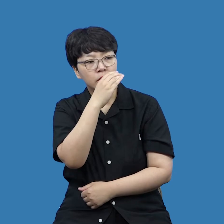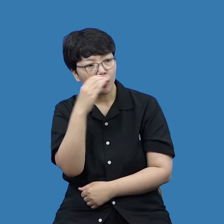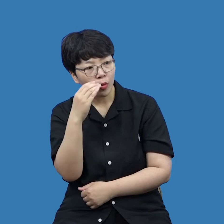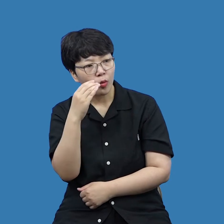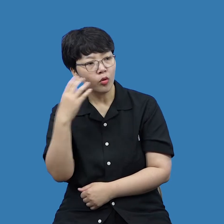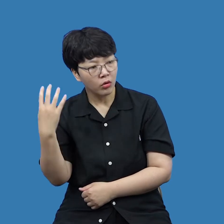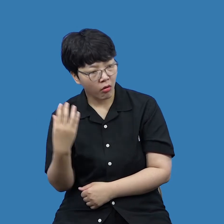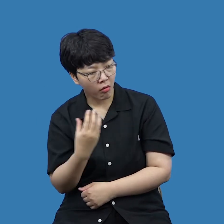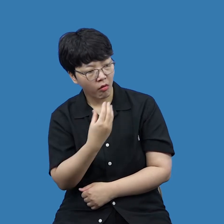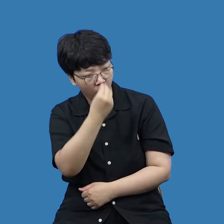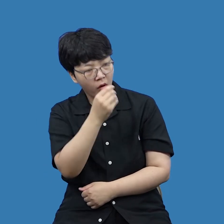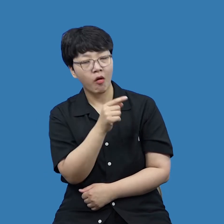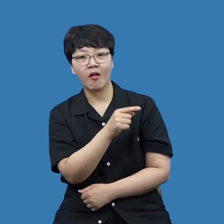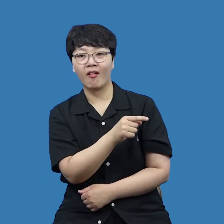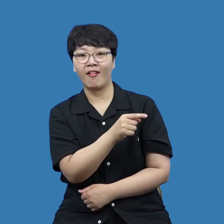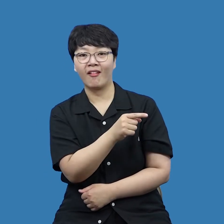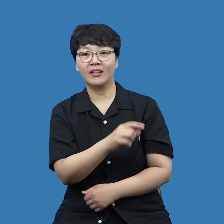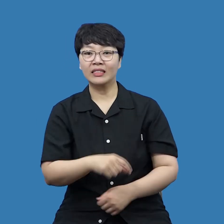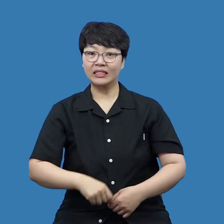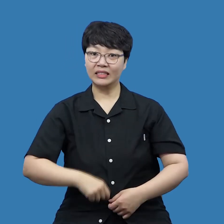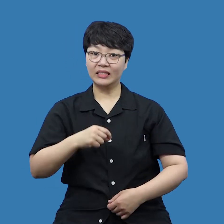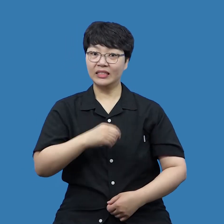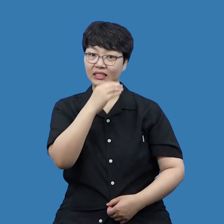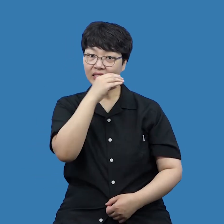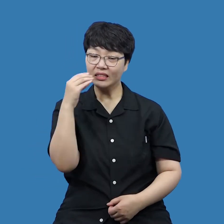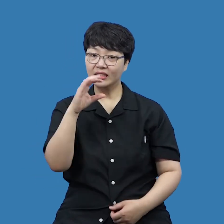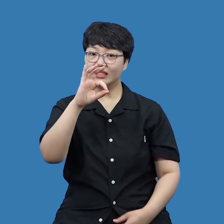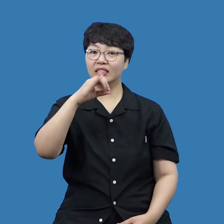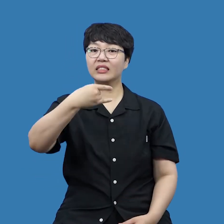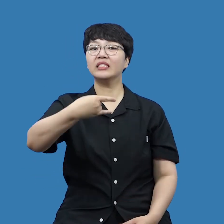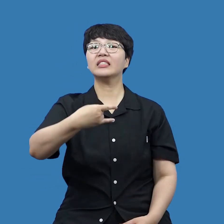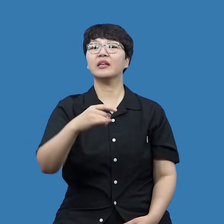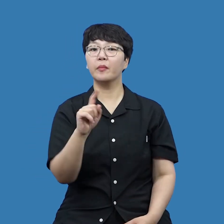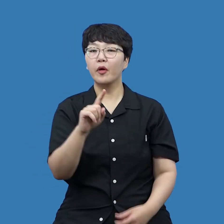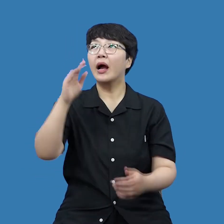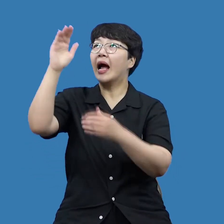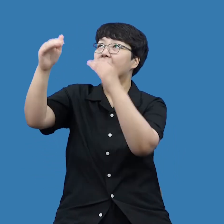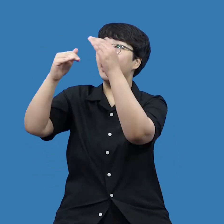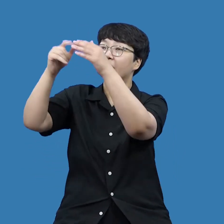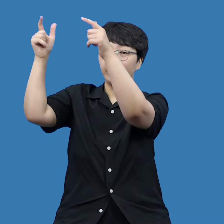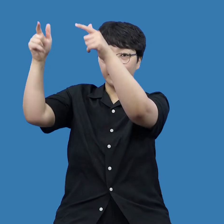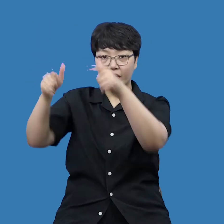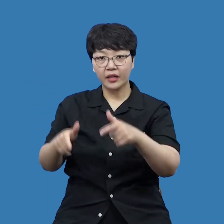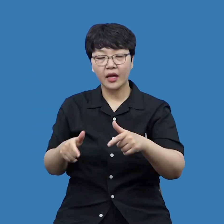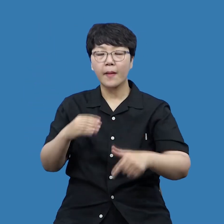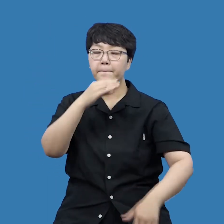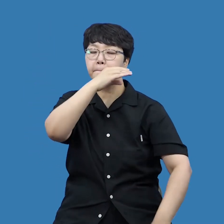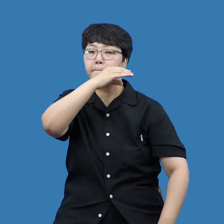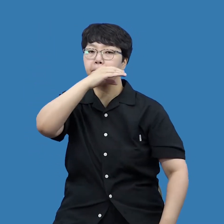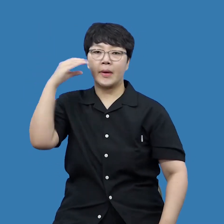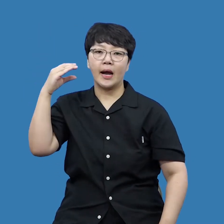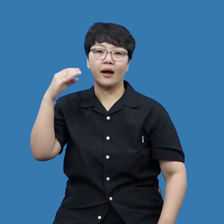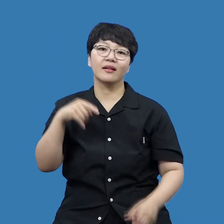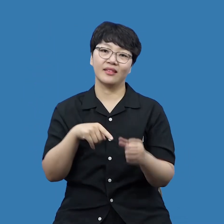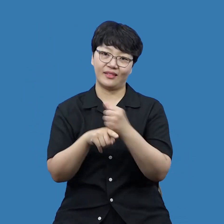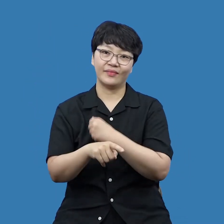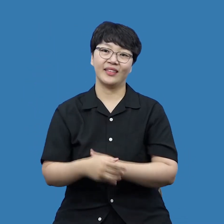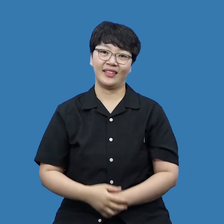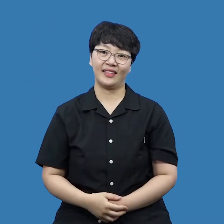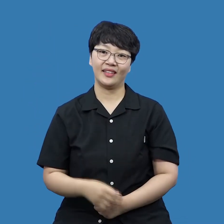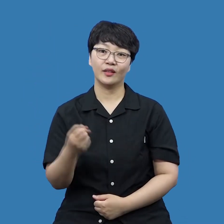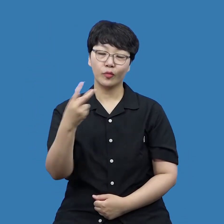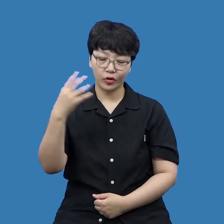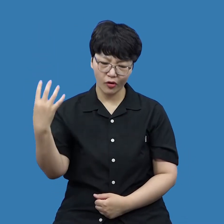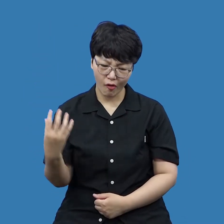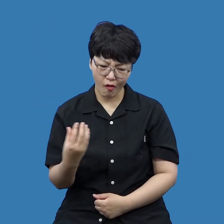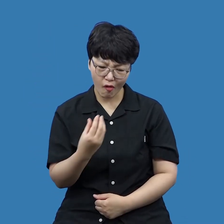사람. 이 의라는 것은 하나님과의 바른 관계를 뜻하는 말이에요. 항상 의는 하나님과의 바른 관계. 또